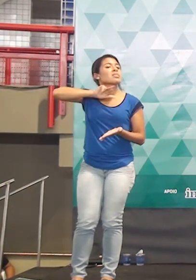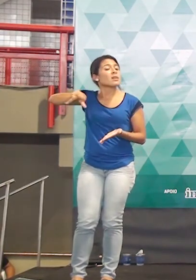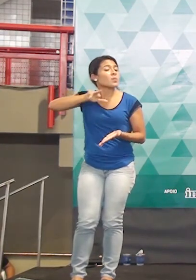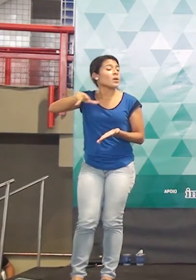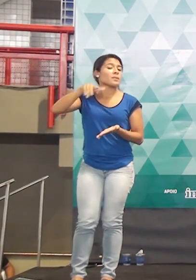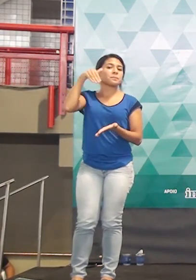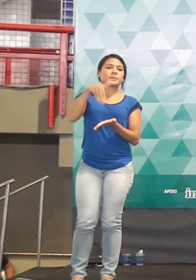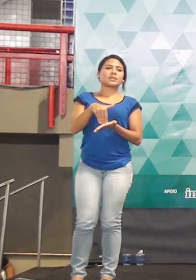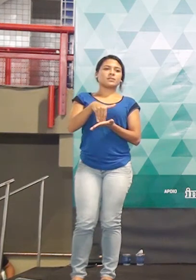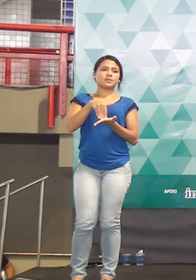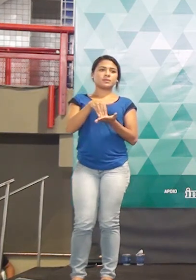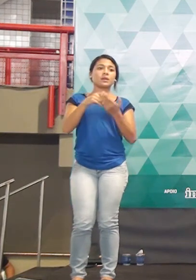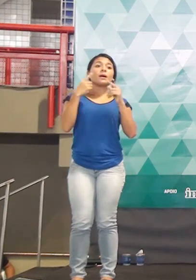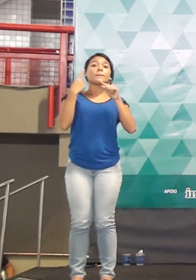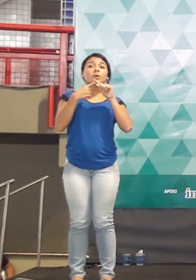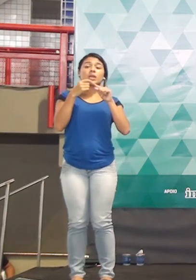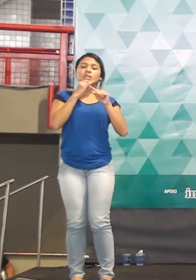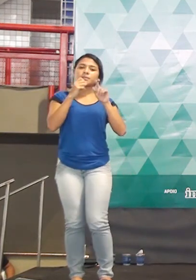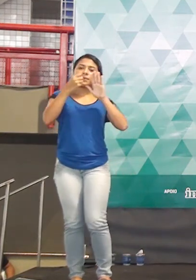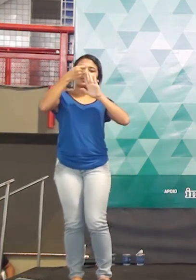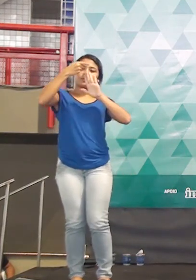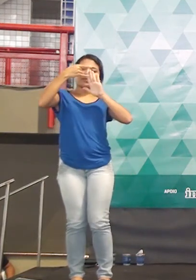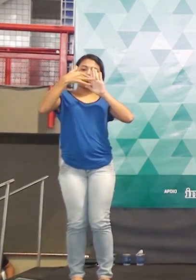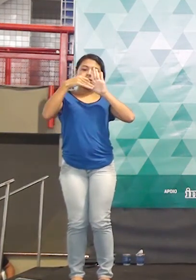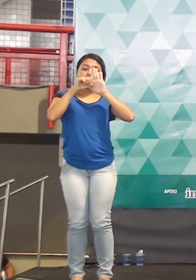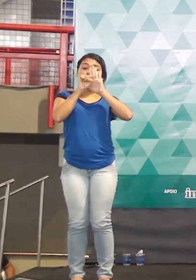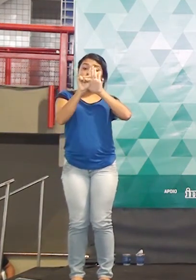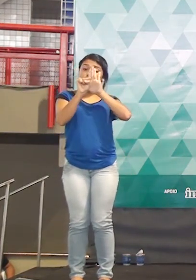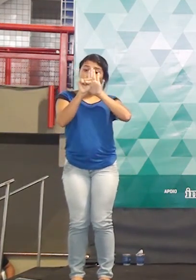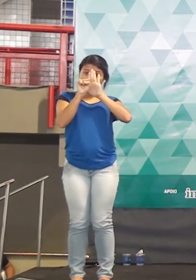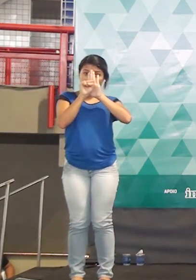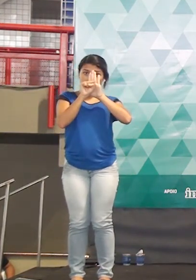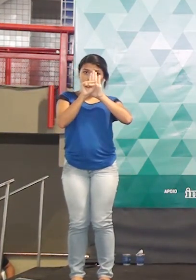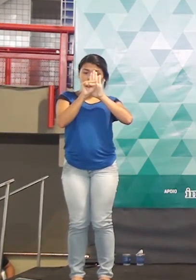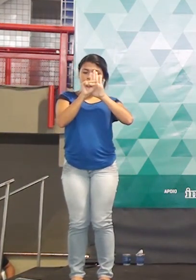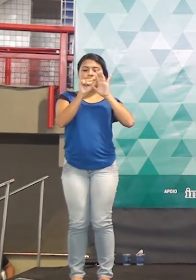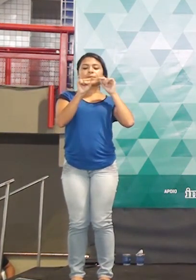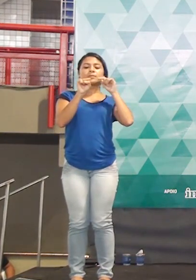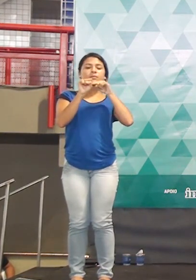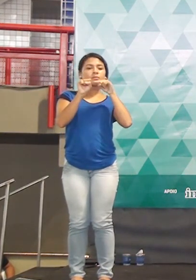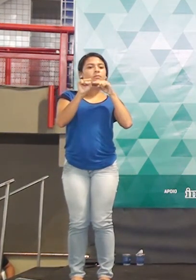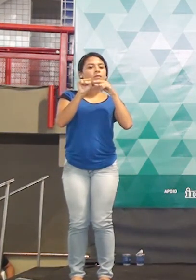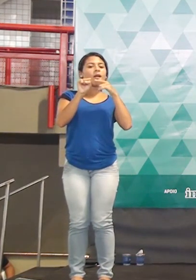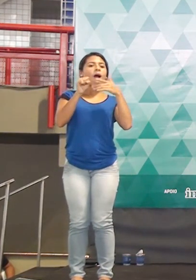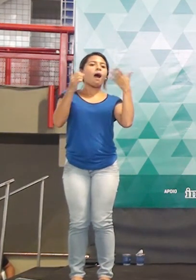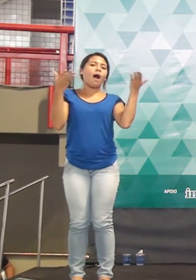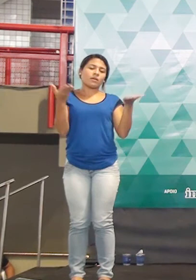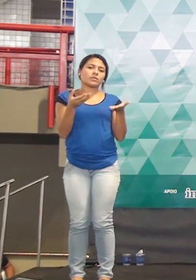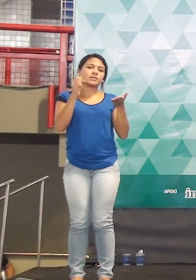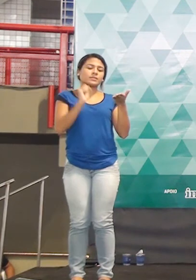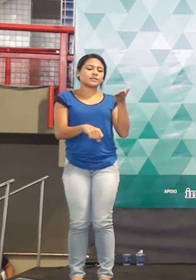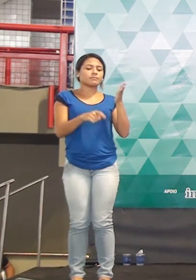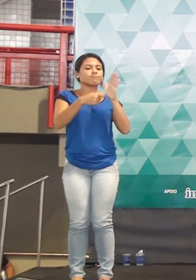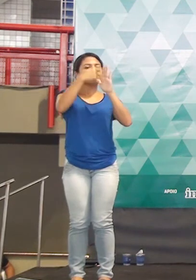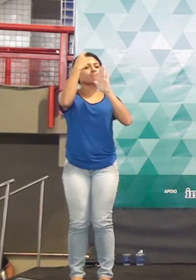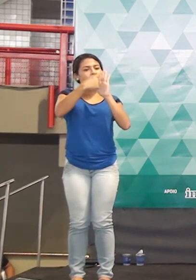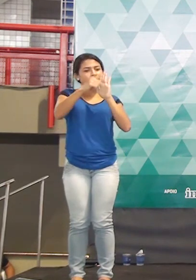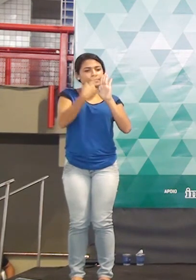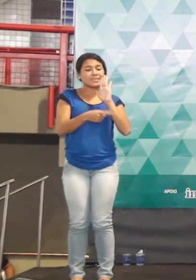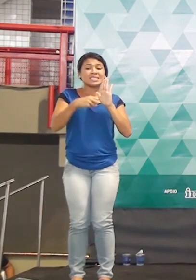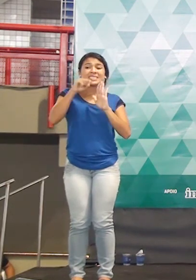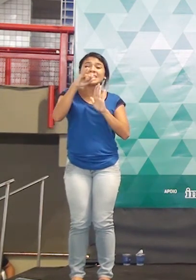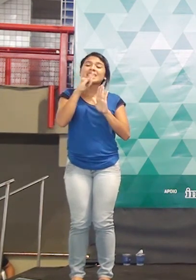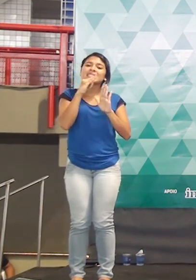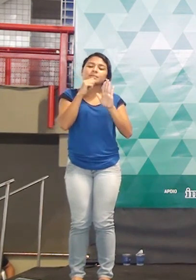É porque 8 linhas é a partir dela que sua correção é corrigida. Se o